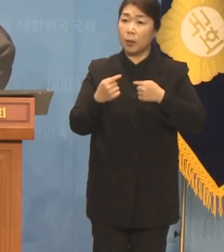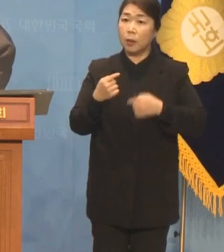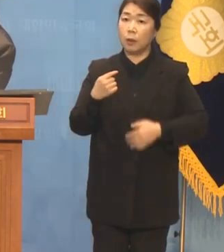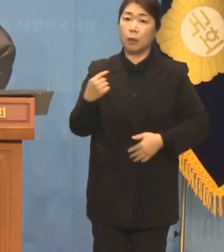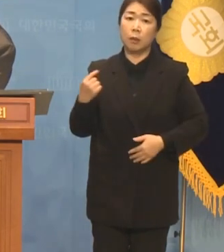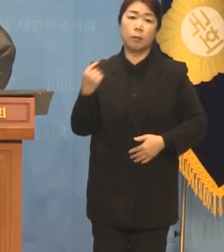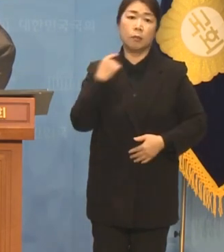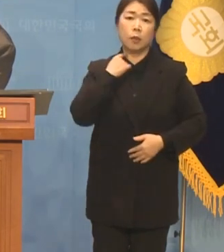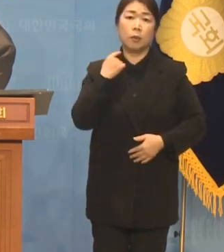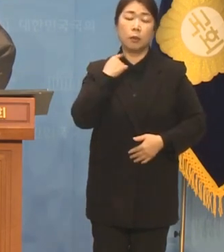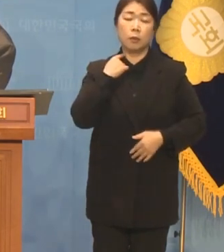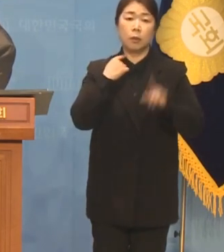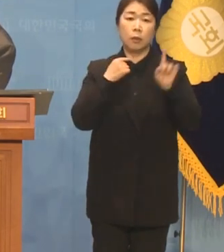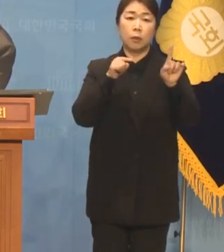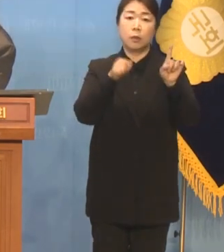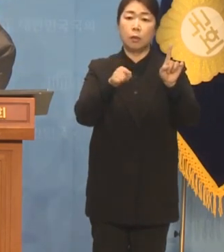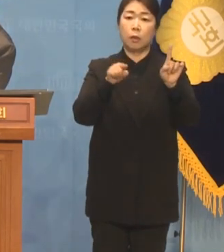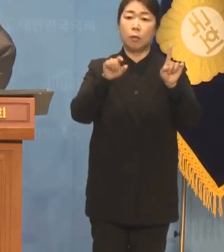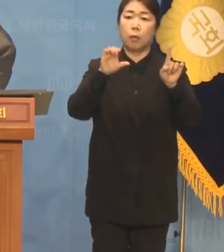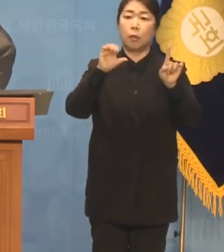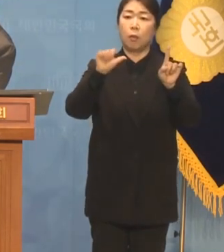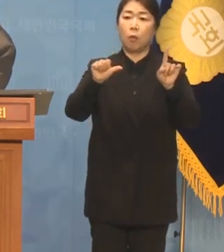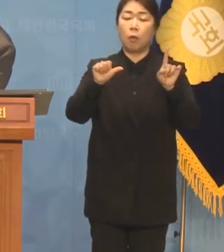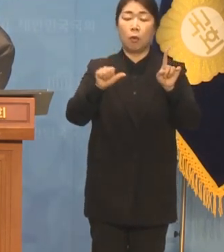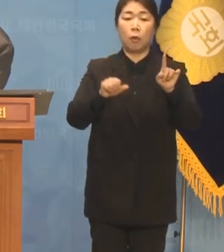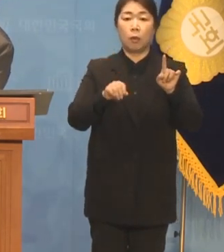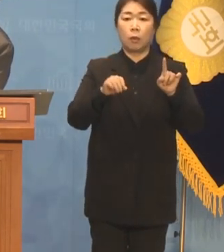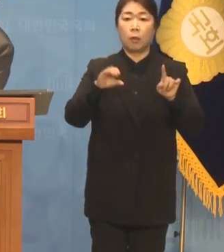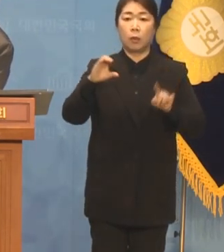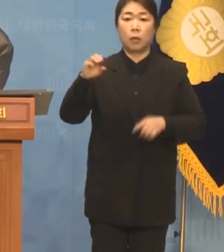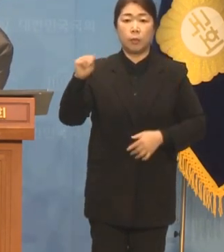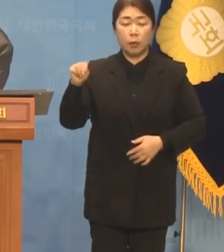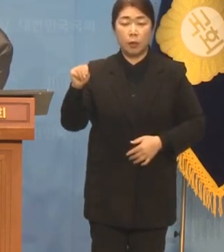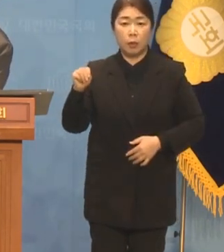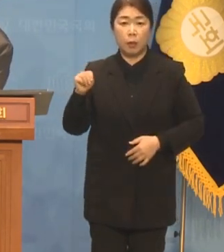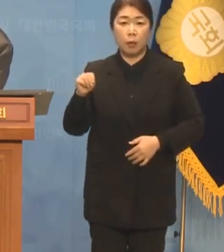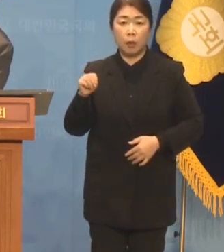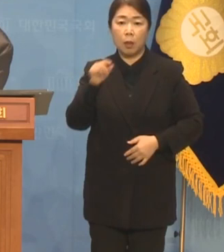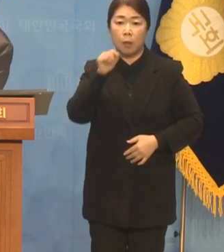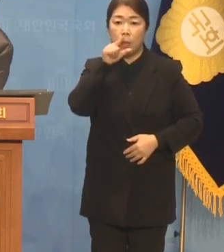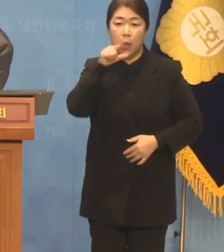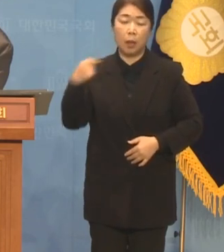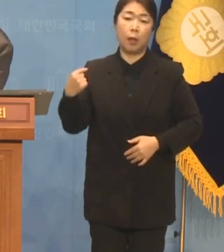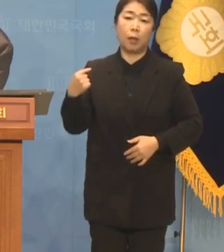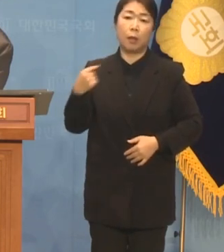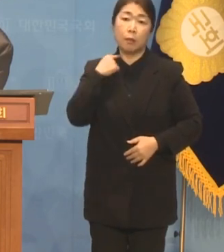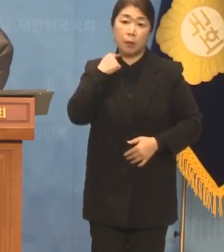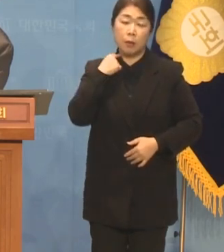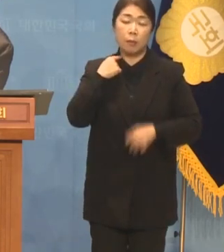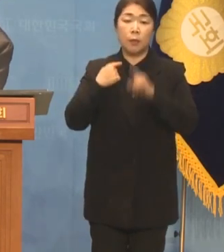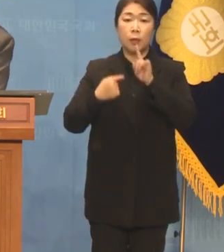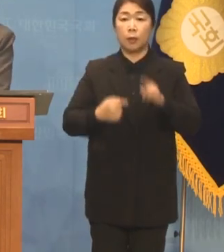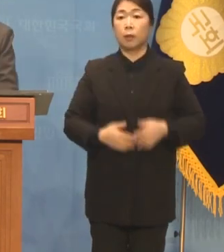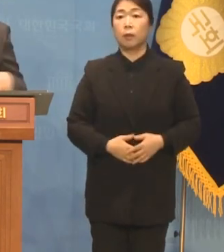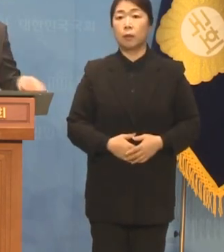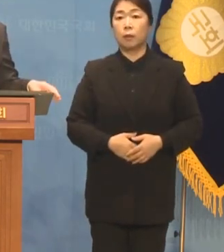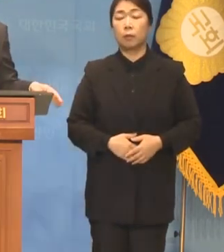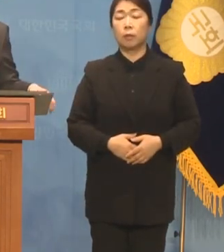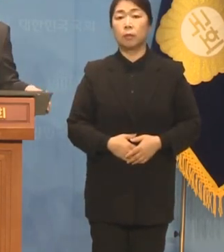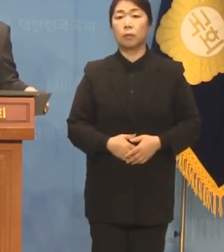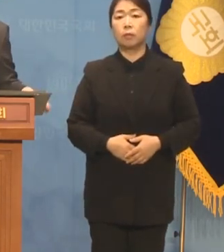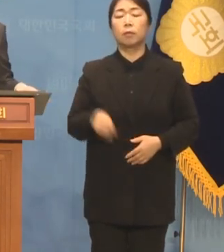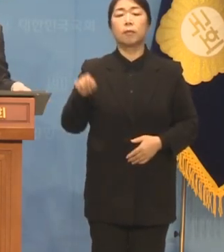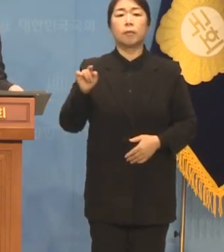목 부위 1.5cm 열상 이렇게 적시가 되어 있습니다. 자,